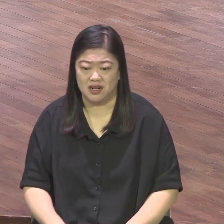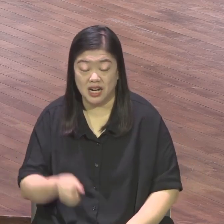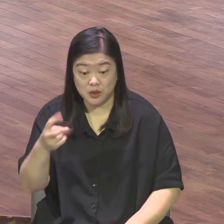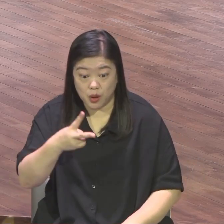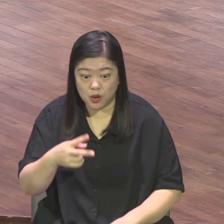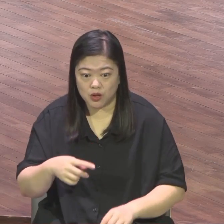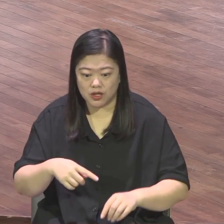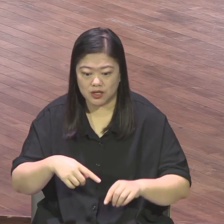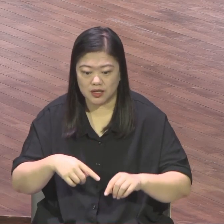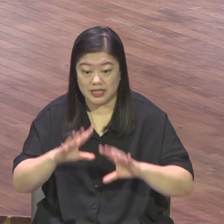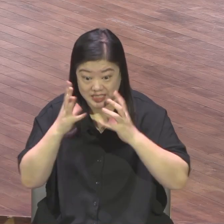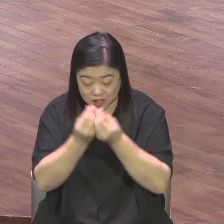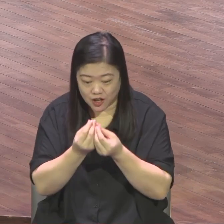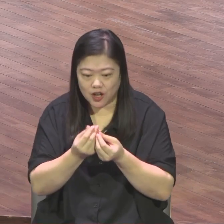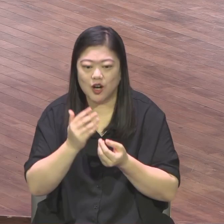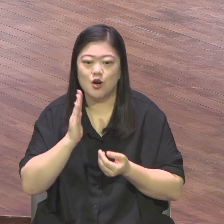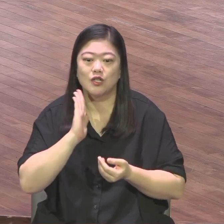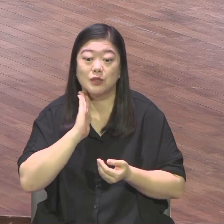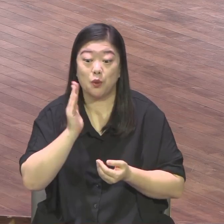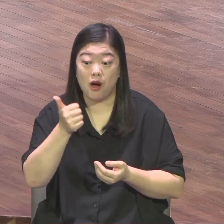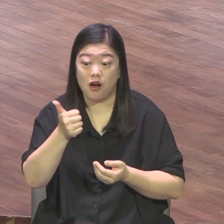가라.